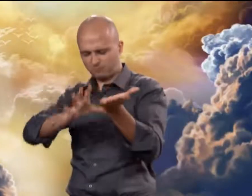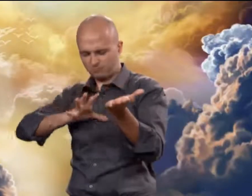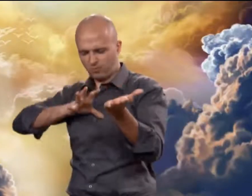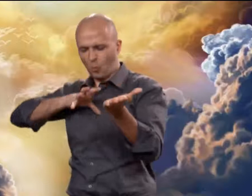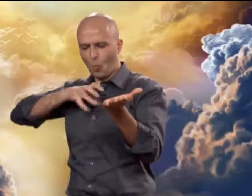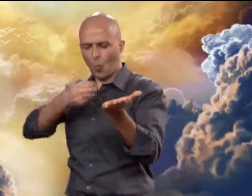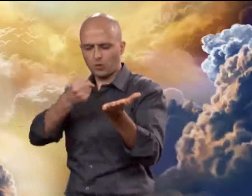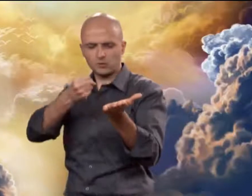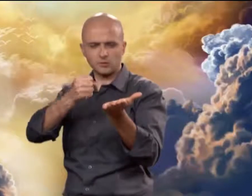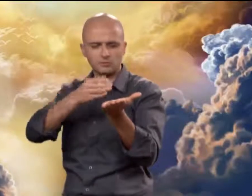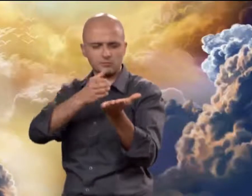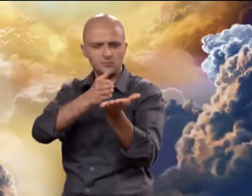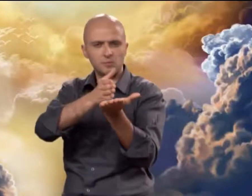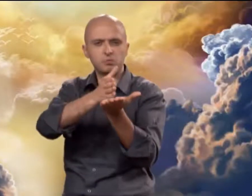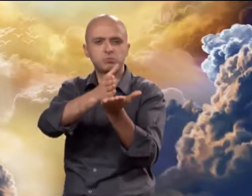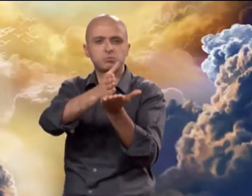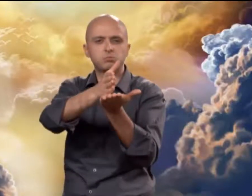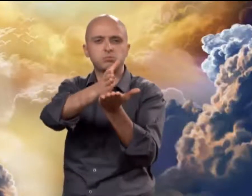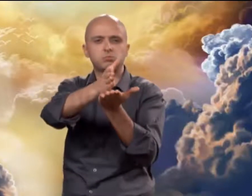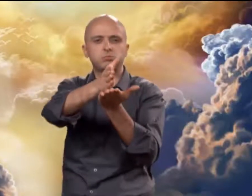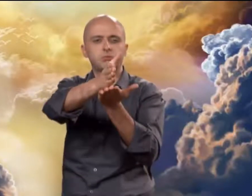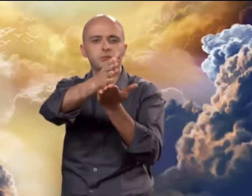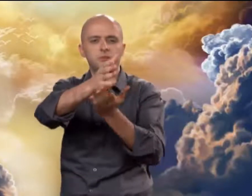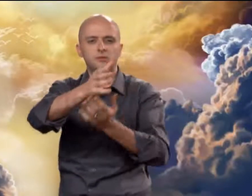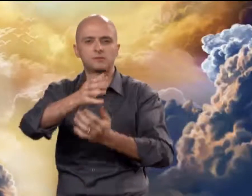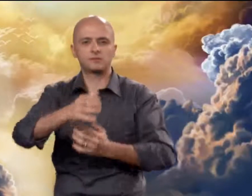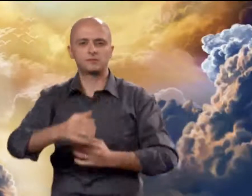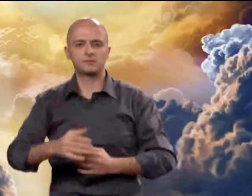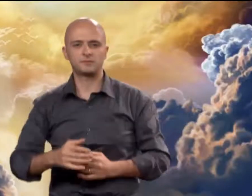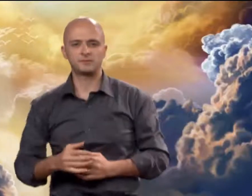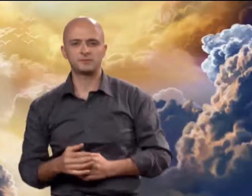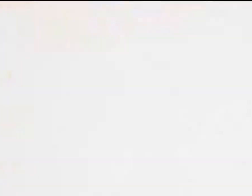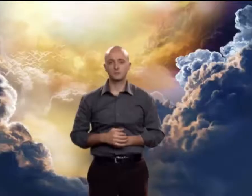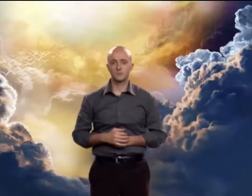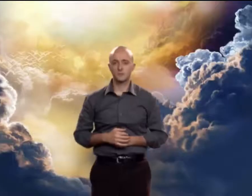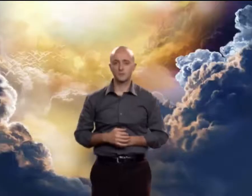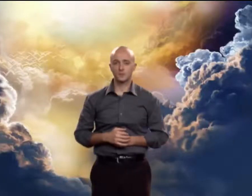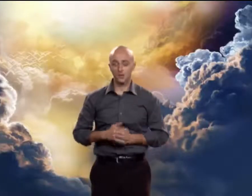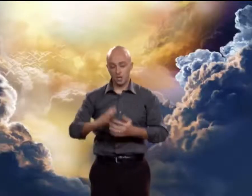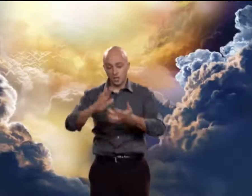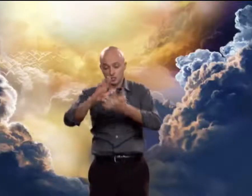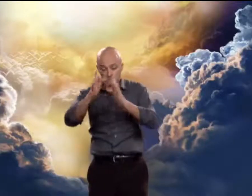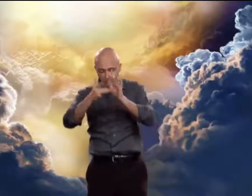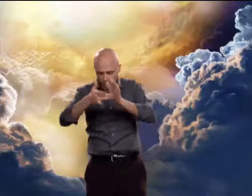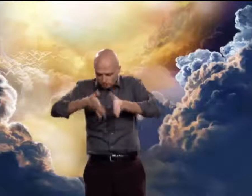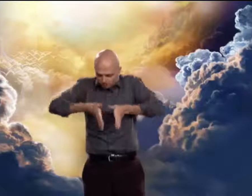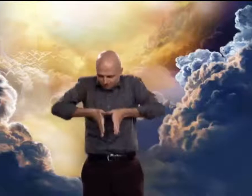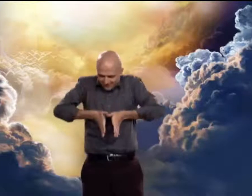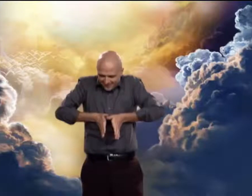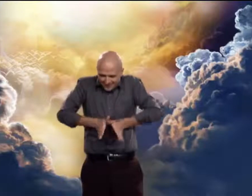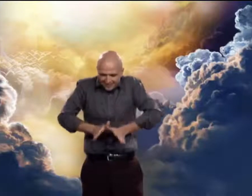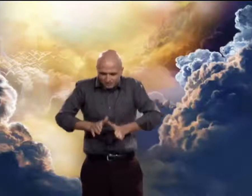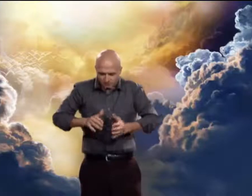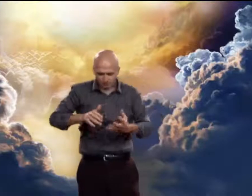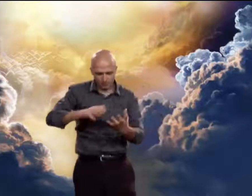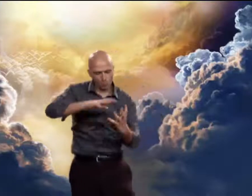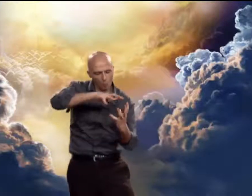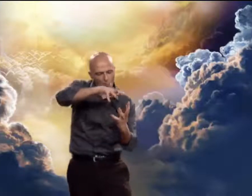indiferença. Os sacerdotes, em pompa e orgulho, estão oferecendo profanos sacrifícios. Os fariseus,